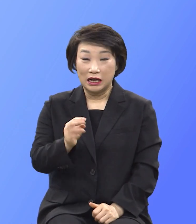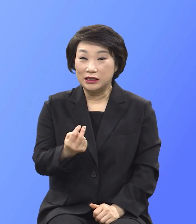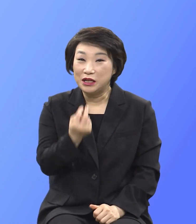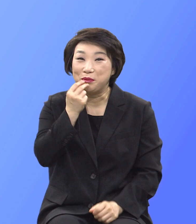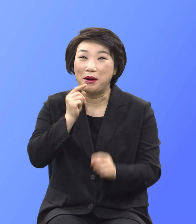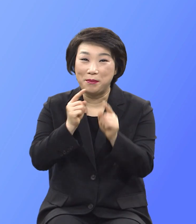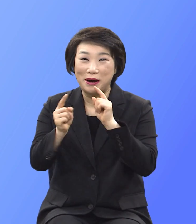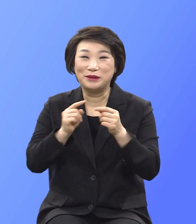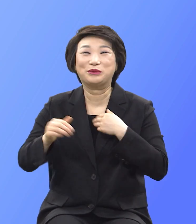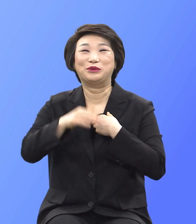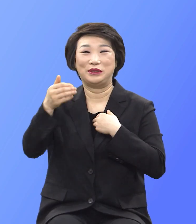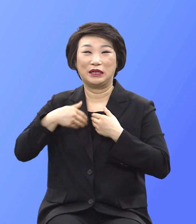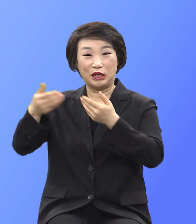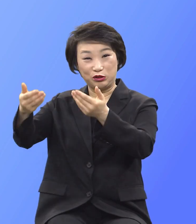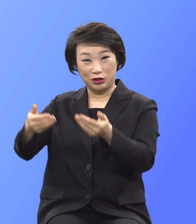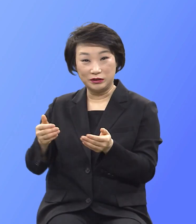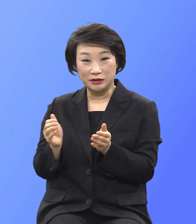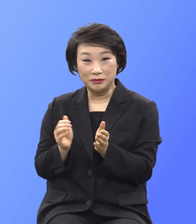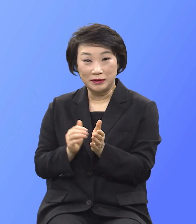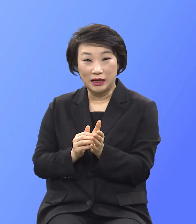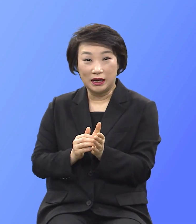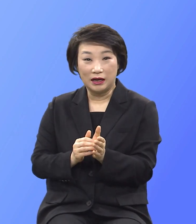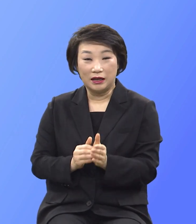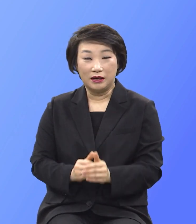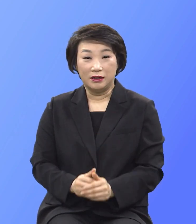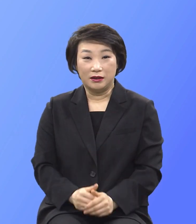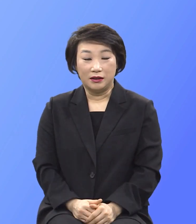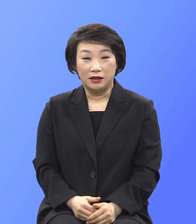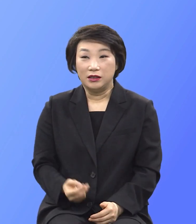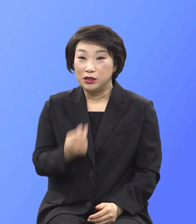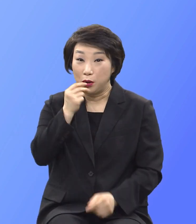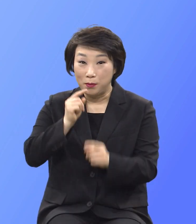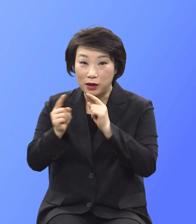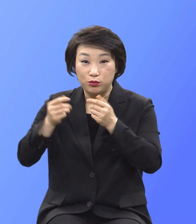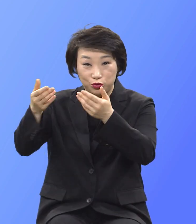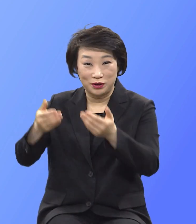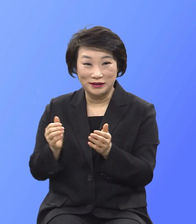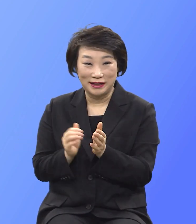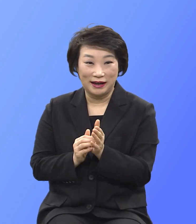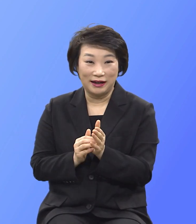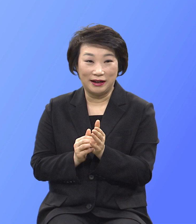생명의 말씀을 주셨다 이 말입니다. 생명의 말씀